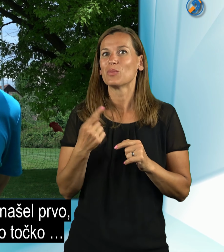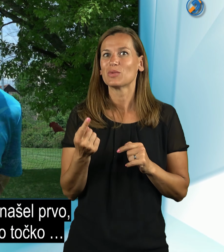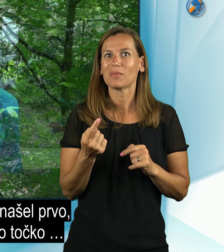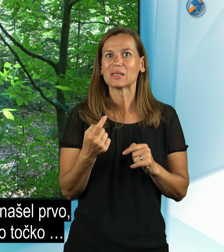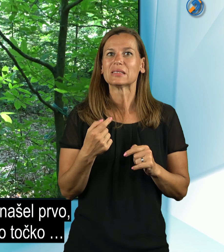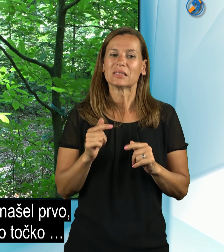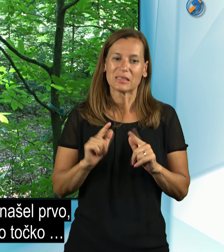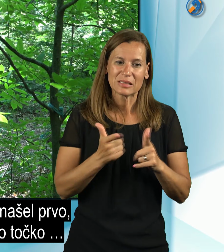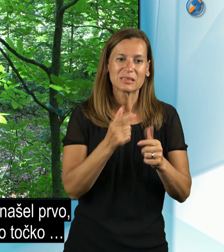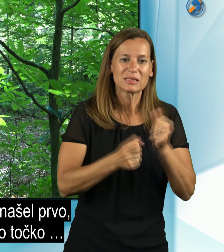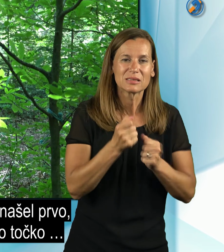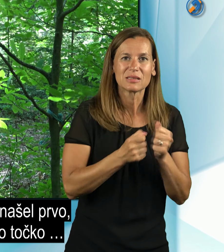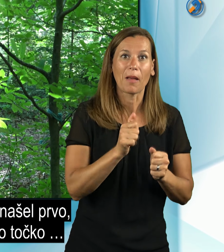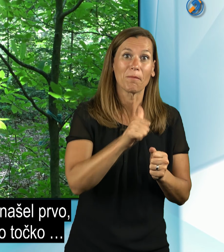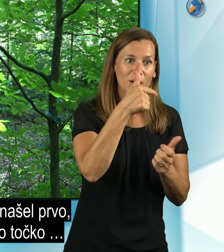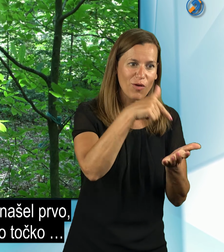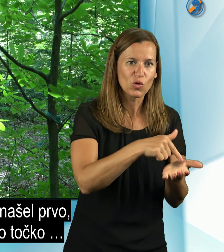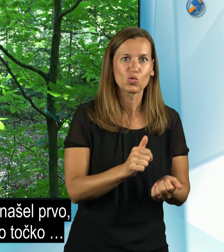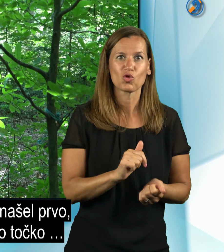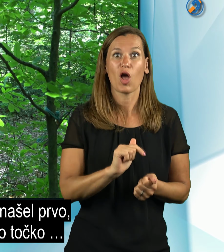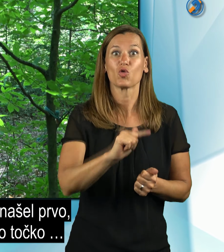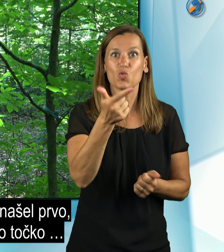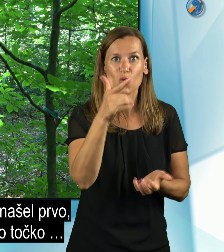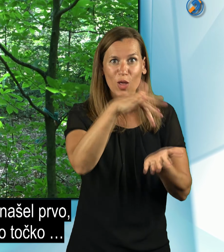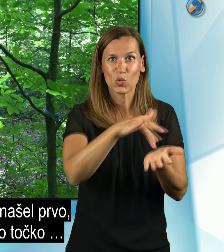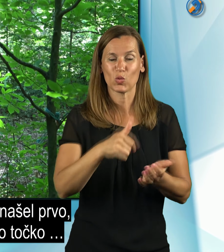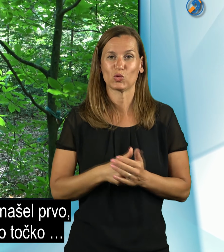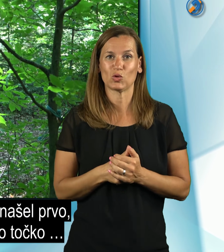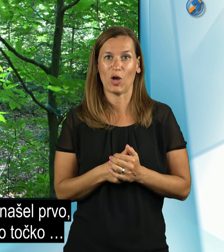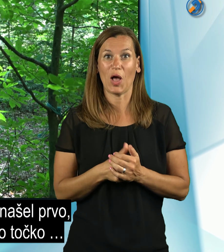in nato najdel prvo točko, drugo točko,